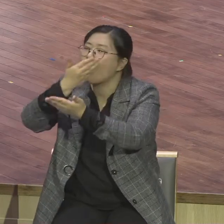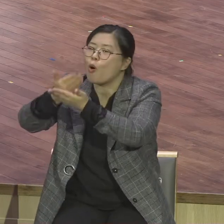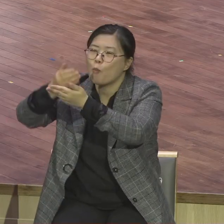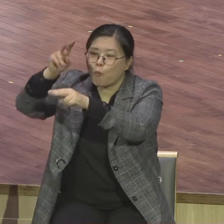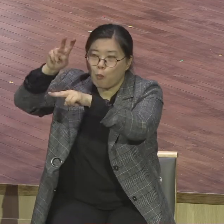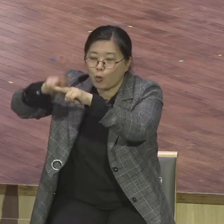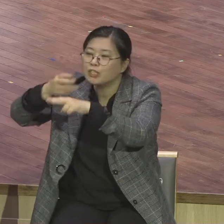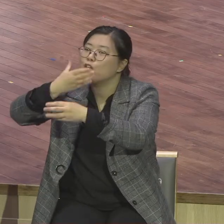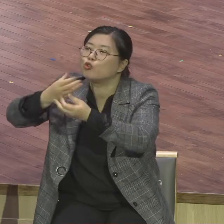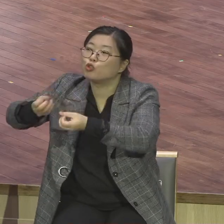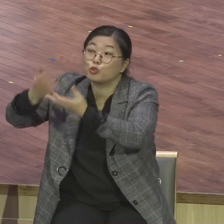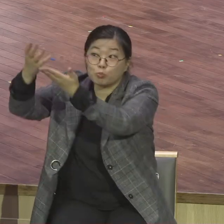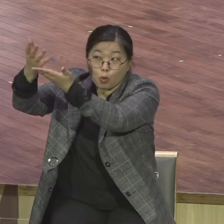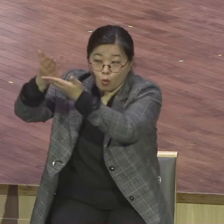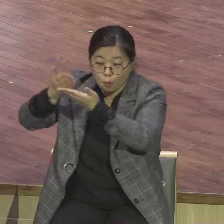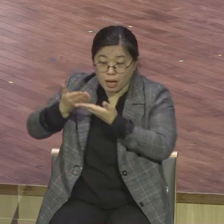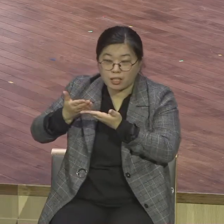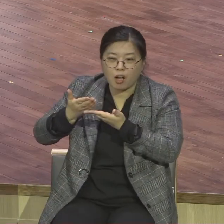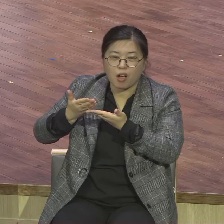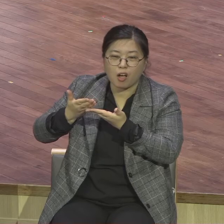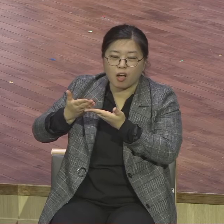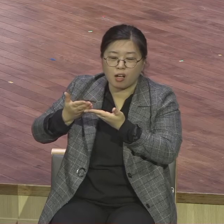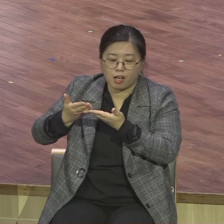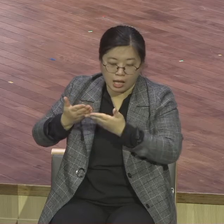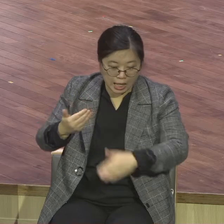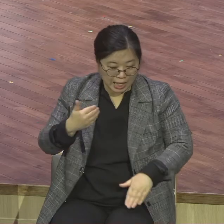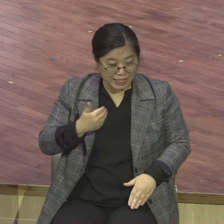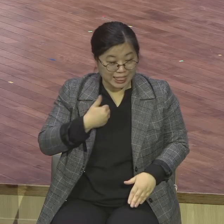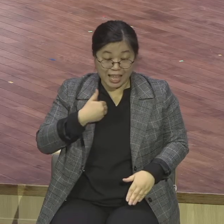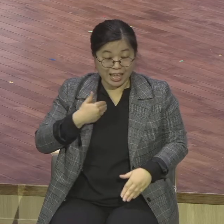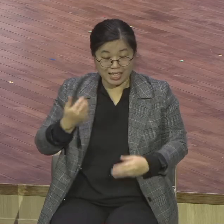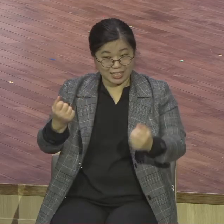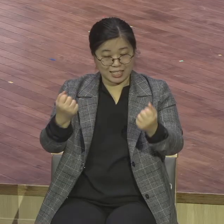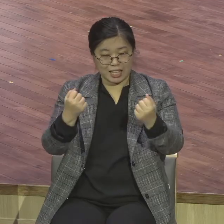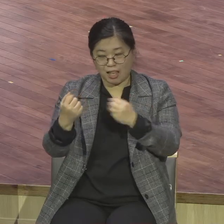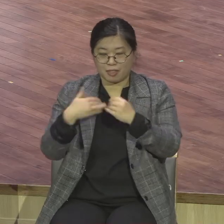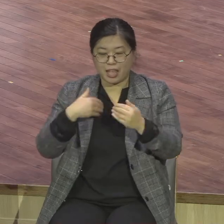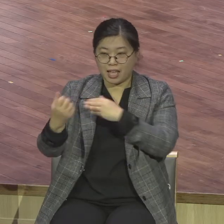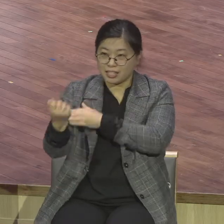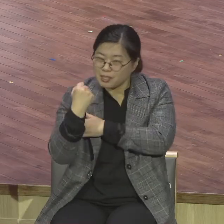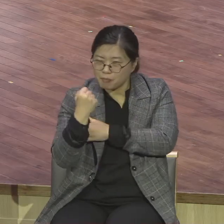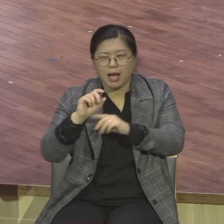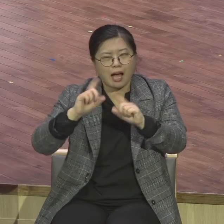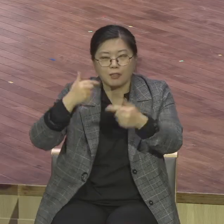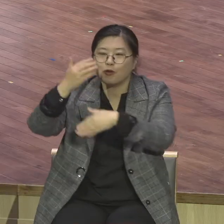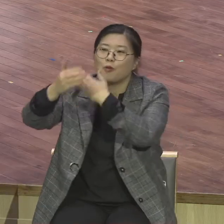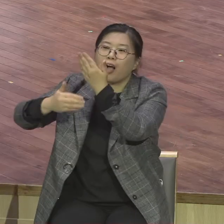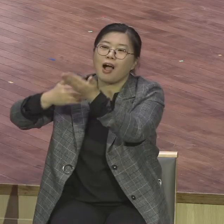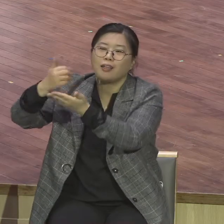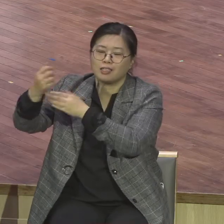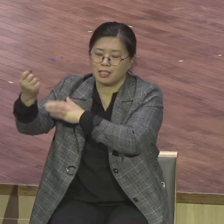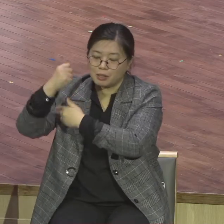그 보좌의 축복이 내게 임하니까 내가 하는 것이 아니에요. 나를 사용하셔서 하나님 하신다는 거예요.